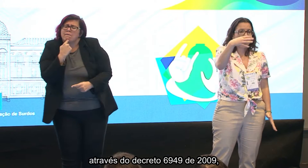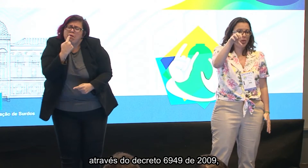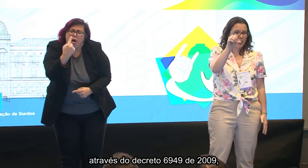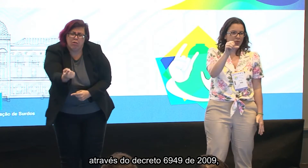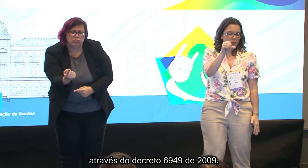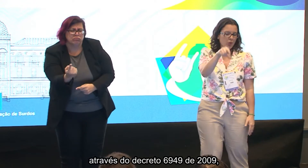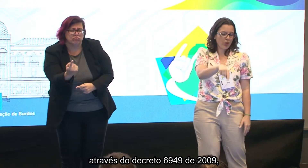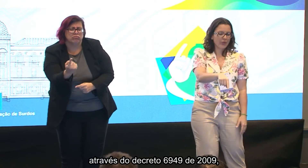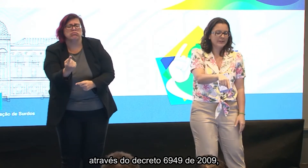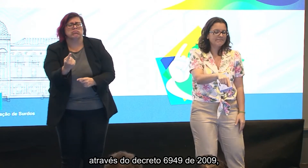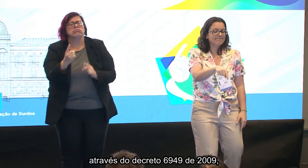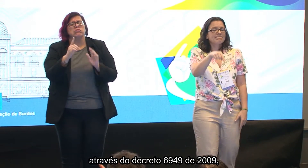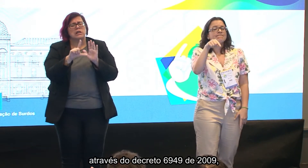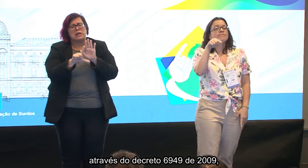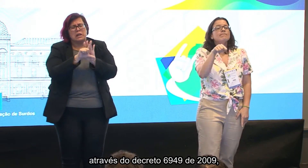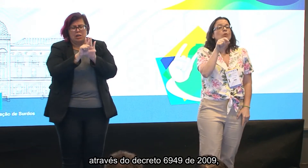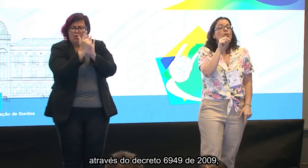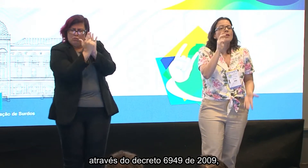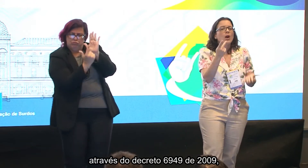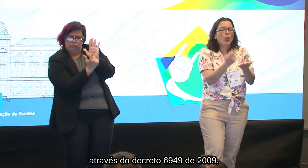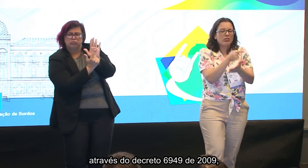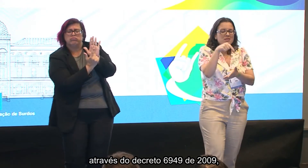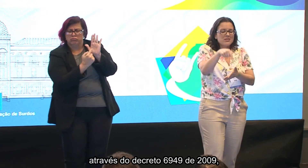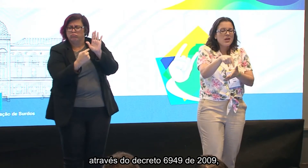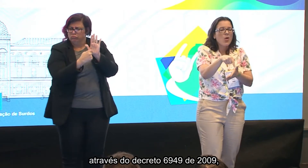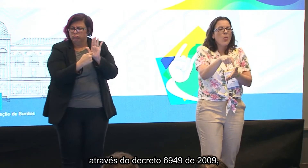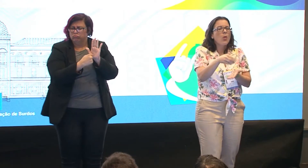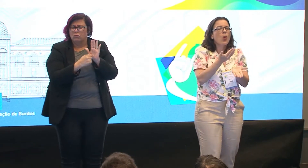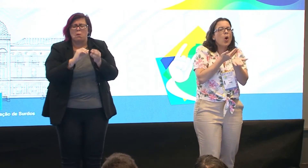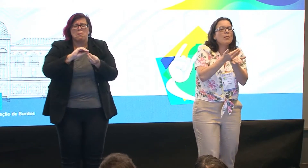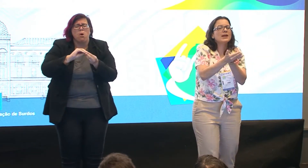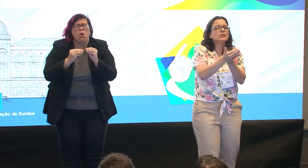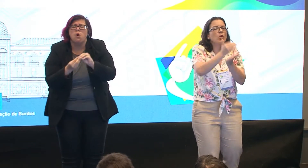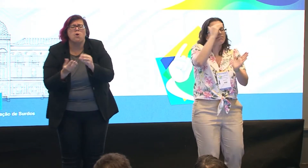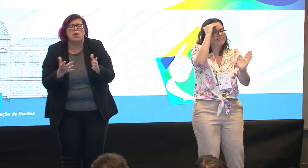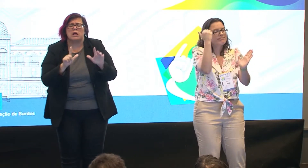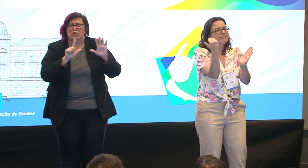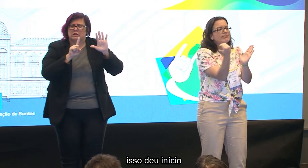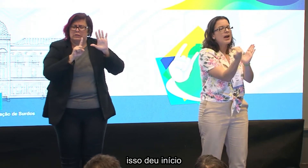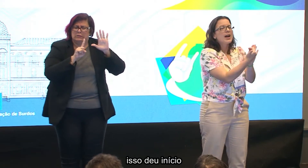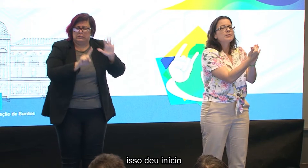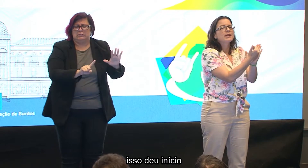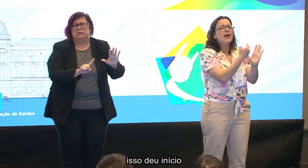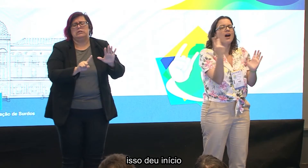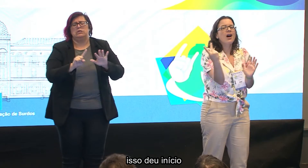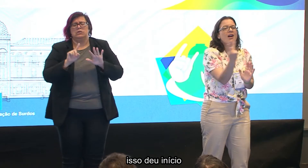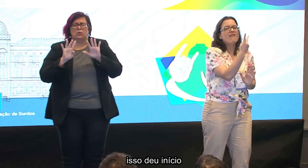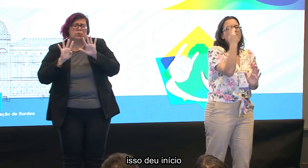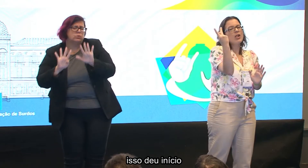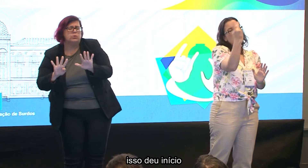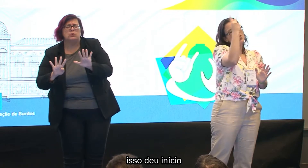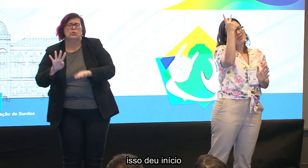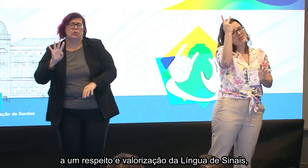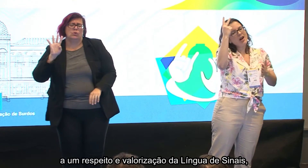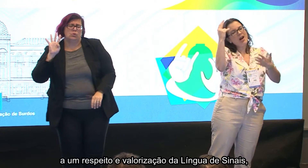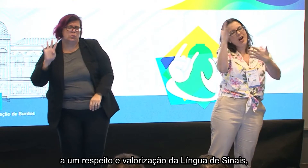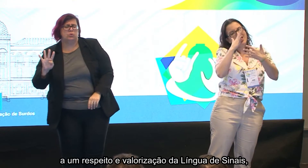através do decreto 6949 de 2009. E isso deu início a um respeito e